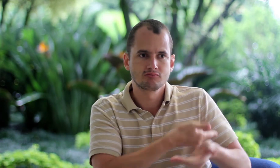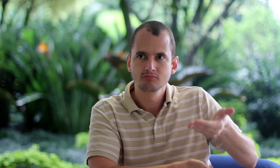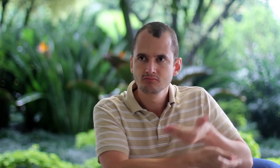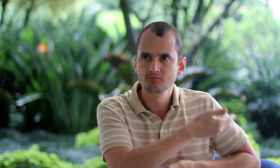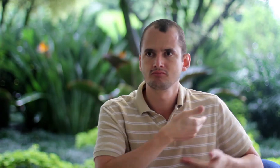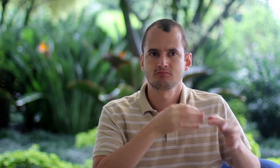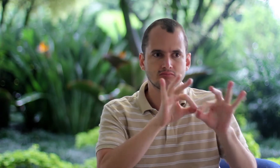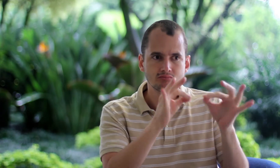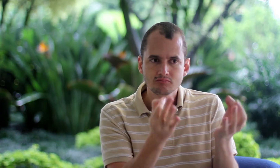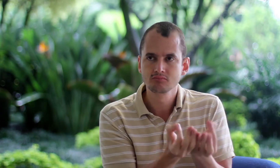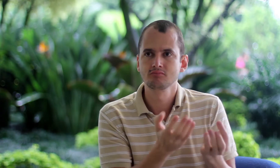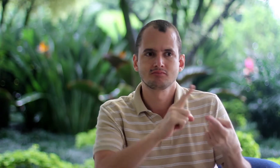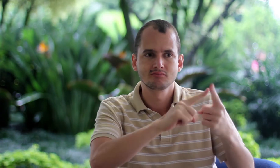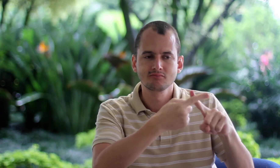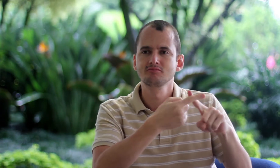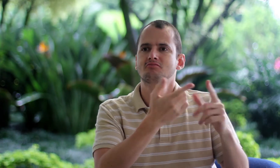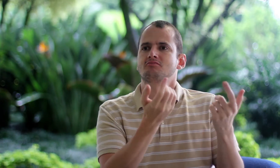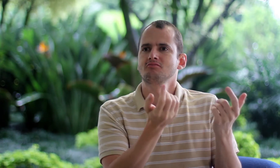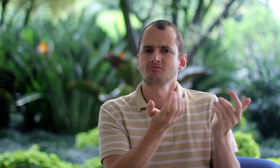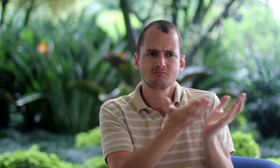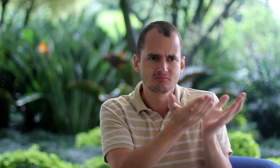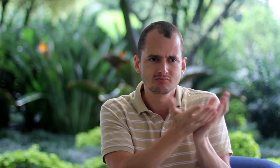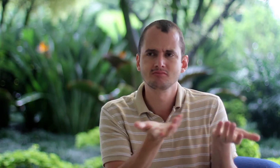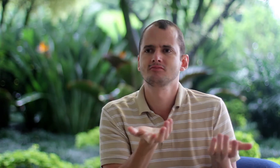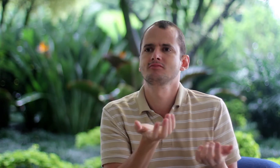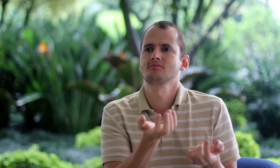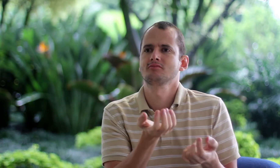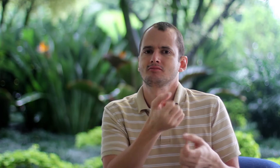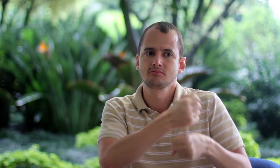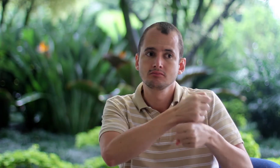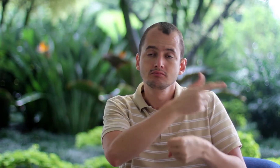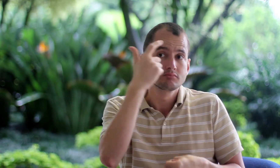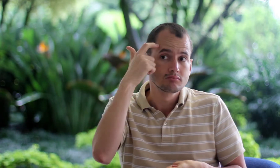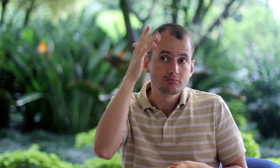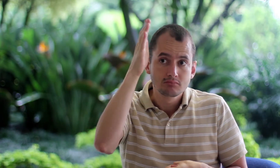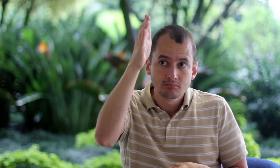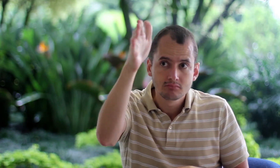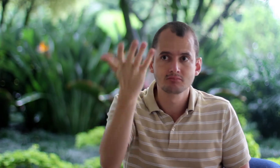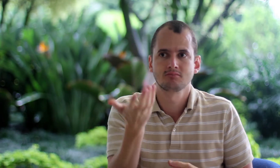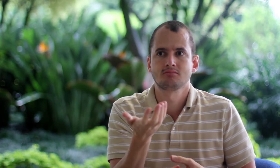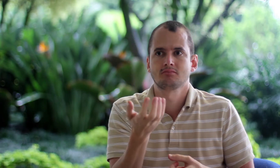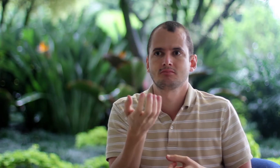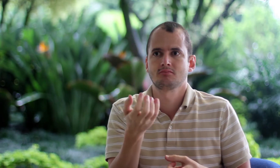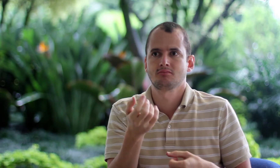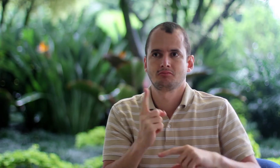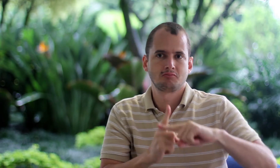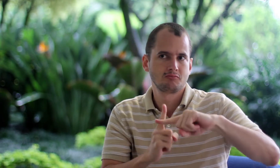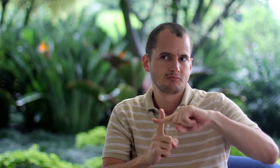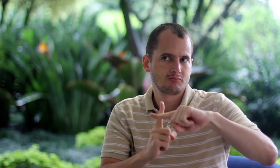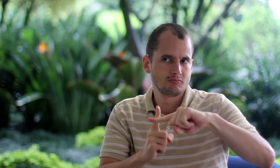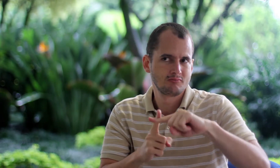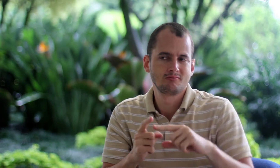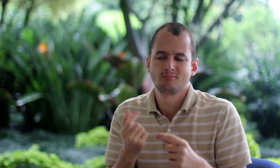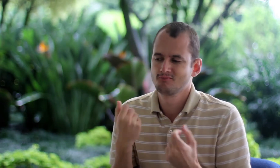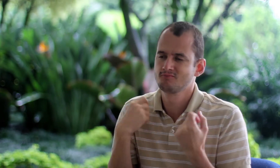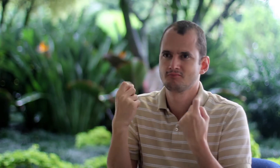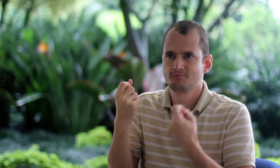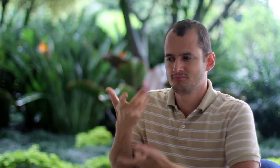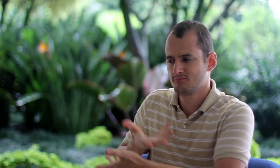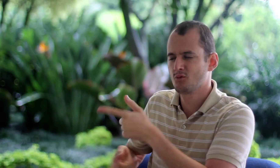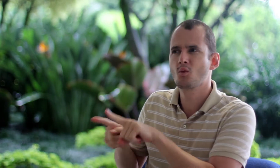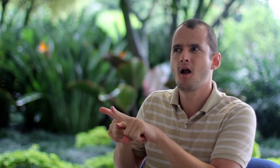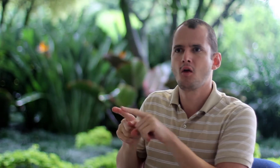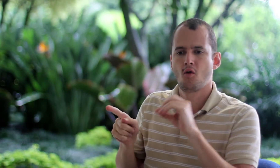y compartir mucho como amigos, en familia y trabajar. Bueno, en el futuro que tenemos que pensar siempre muy positivamente